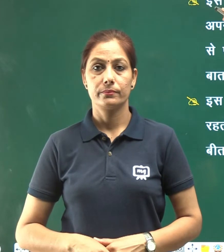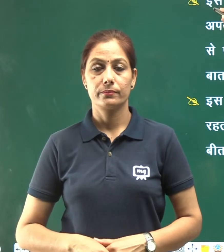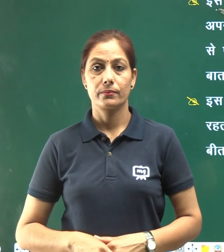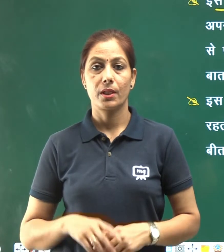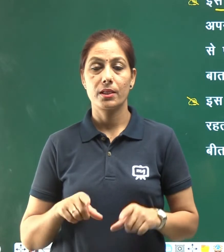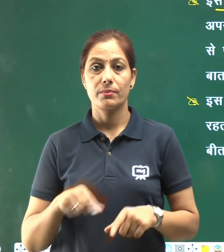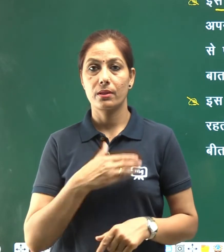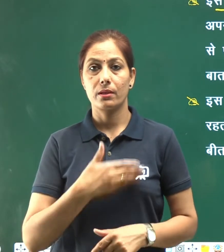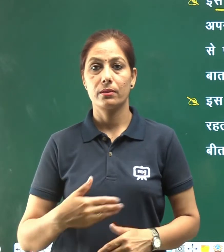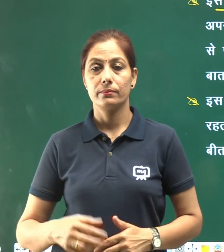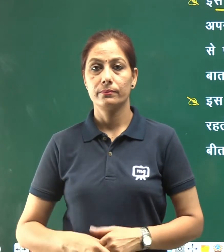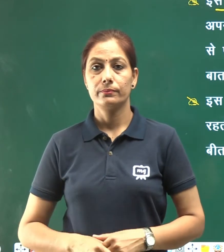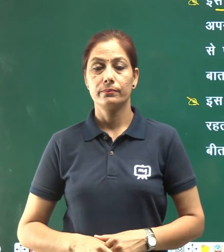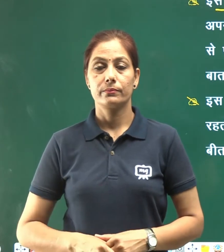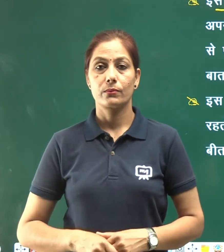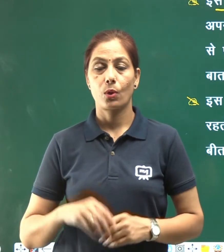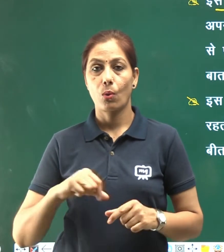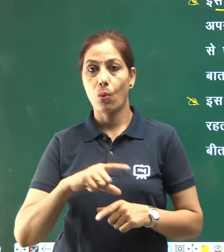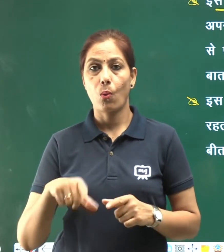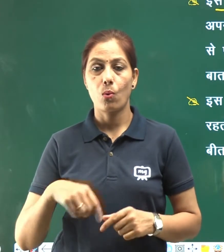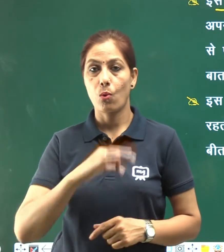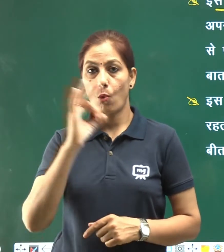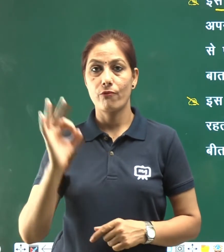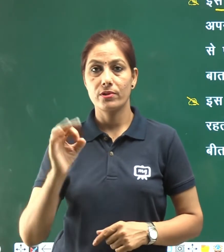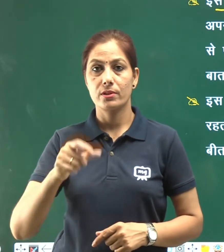इस प्रकार सभी अधिकारी